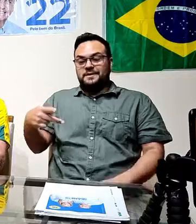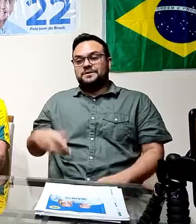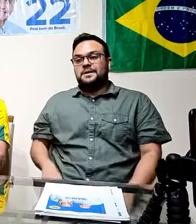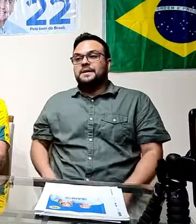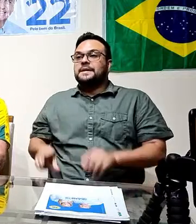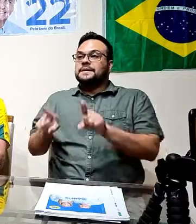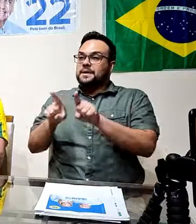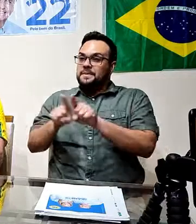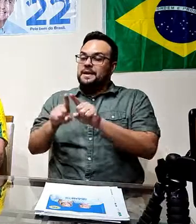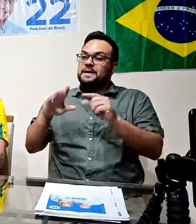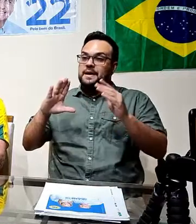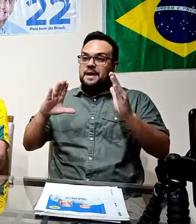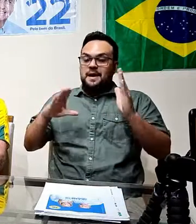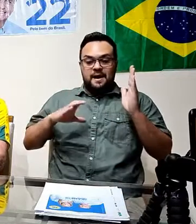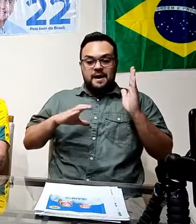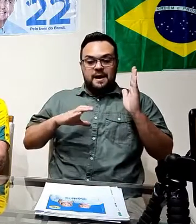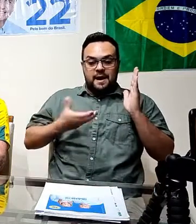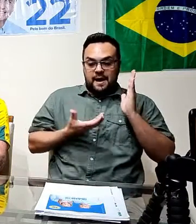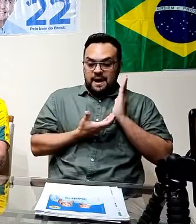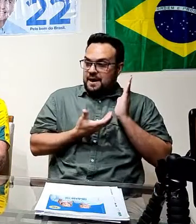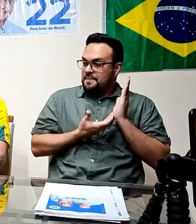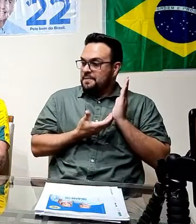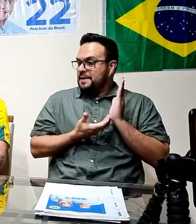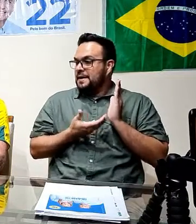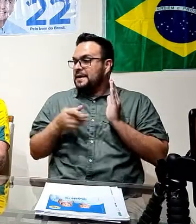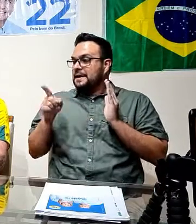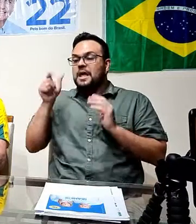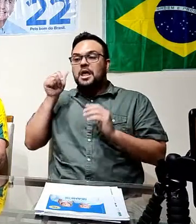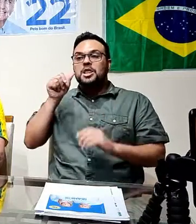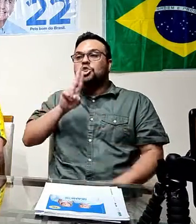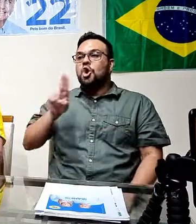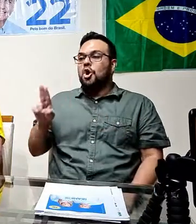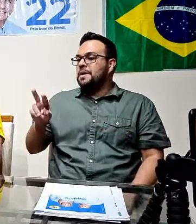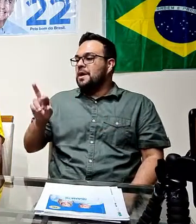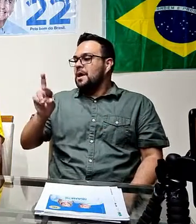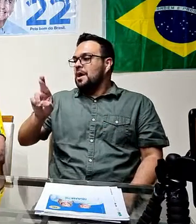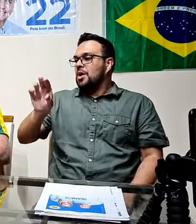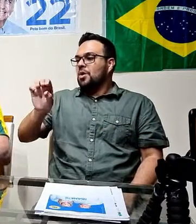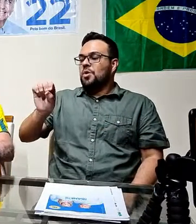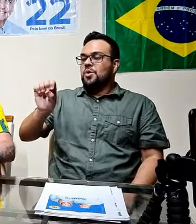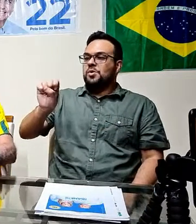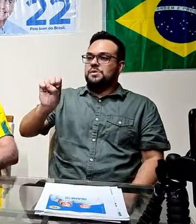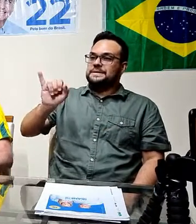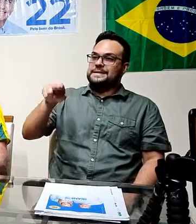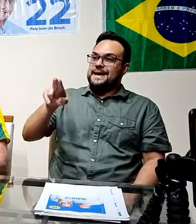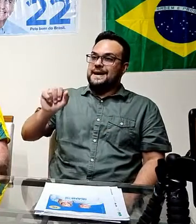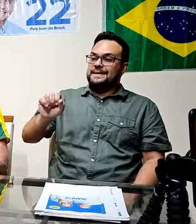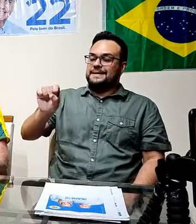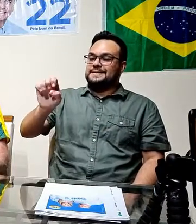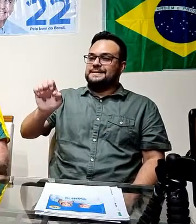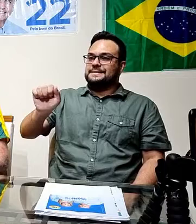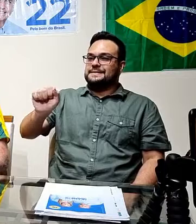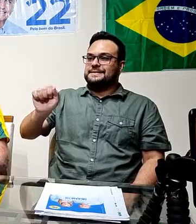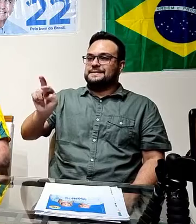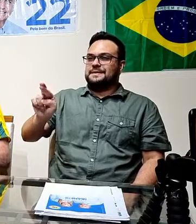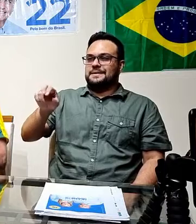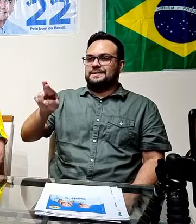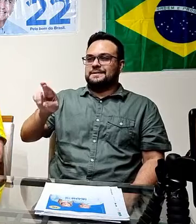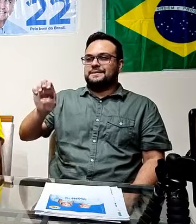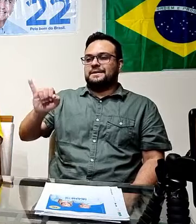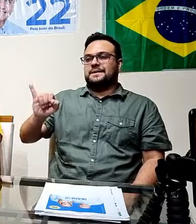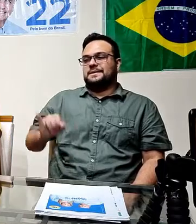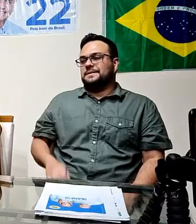para presidir a Câmara dos Deputados, Rosiana Sarney. Ele quer, a Rosiana disputa a eleição lá